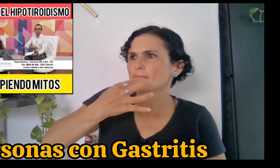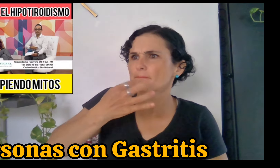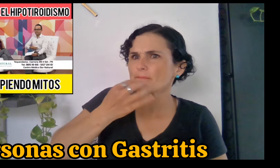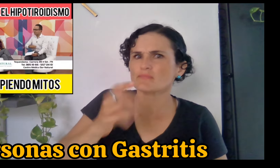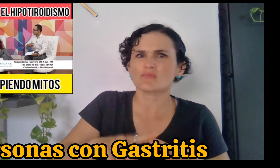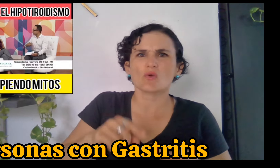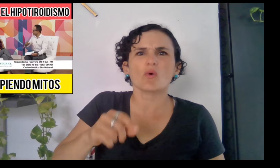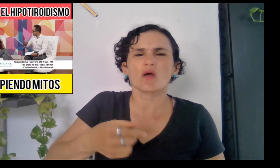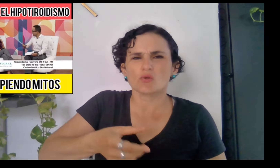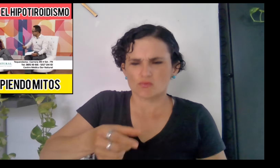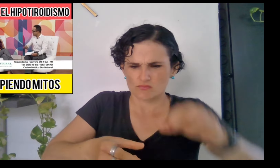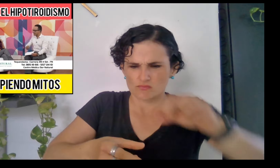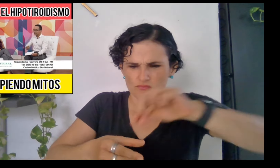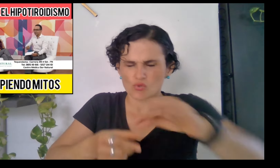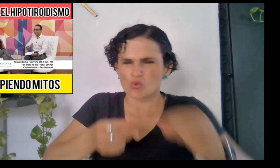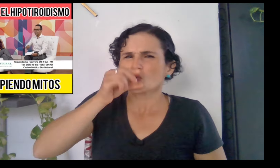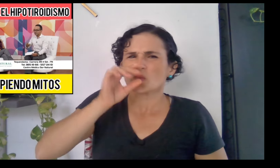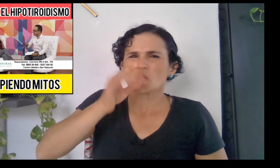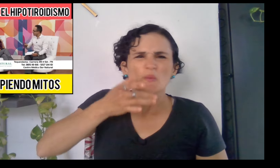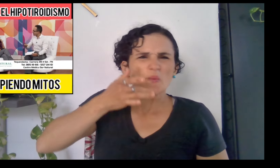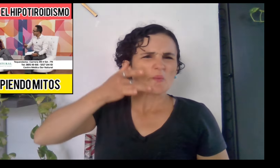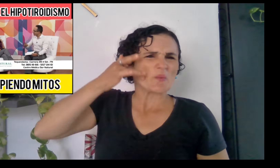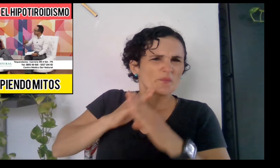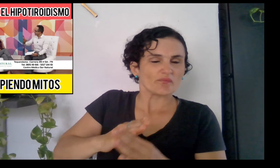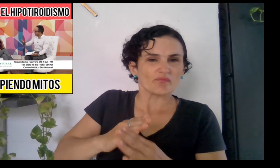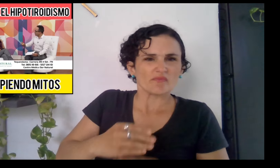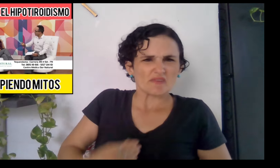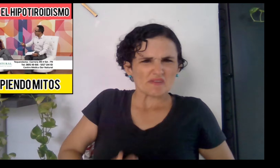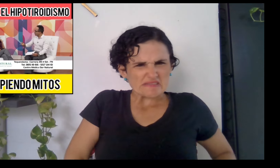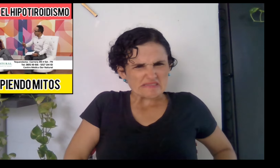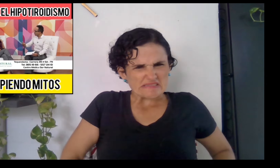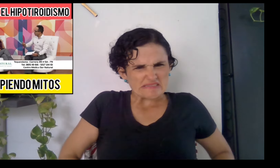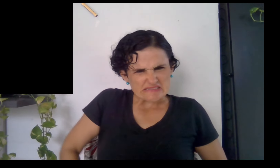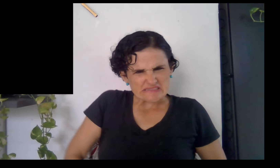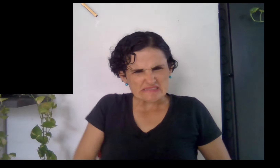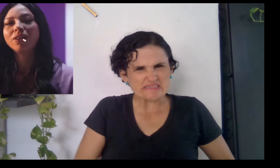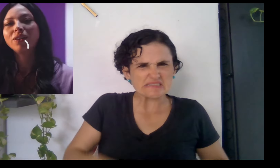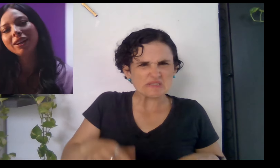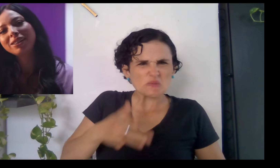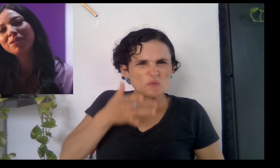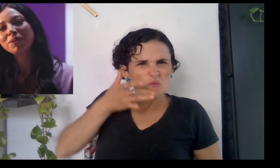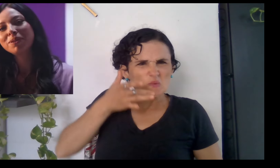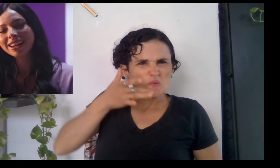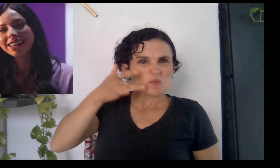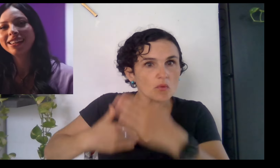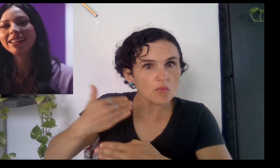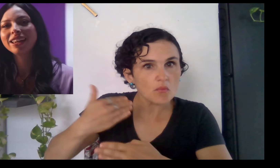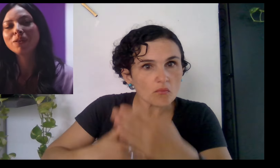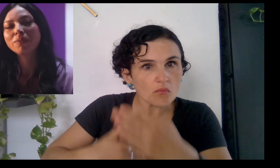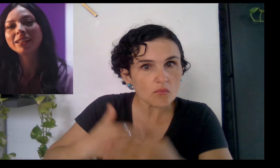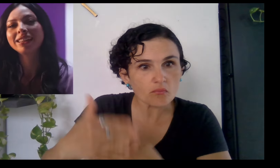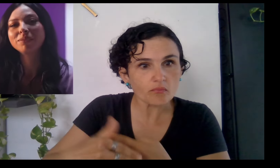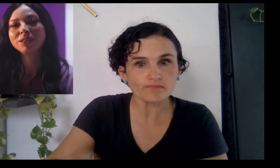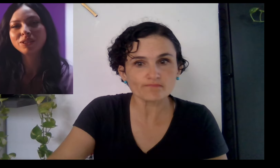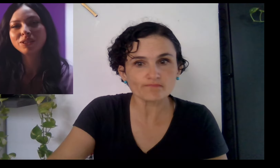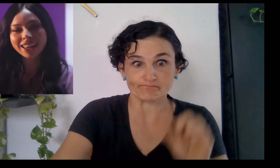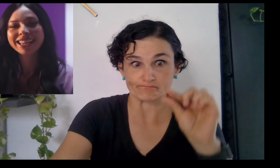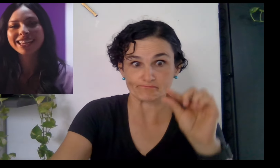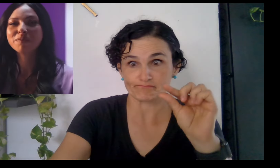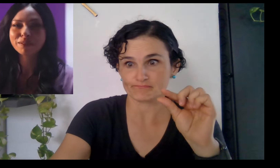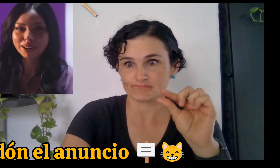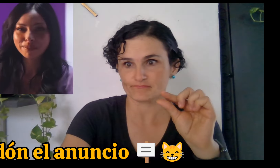antiácidos, inhibidores de la acidez gástrica, esas personas con el tiempo... Hola, soy Viviana y quiero compartirles mi